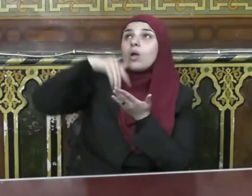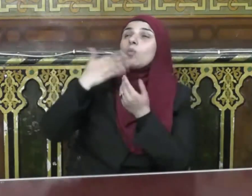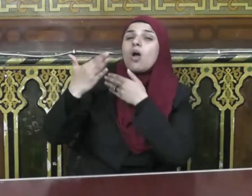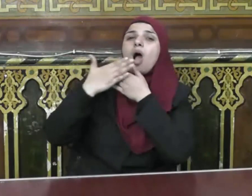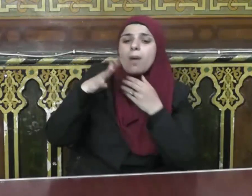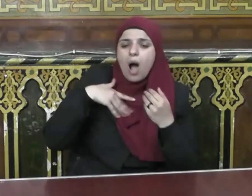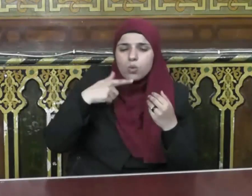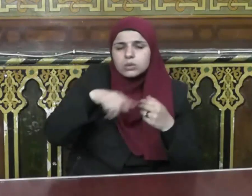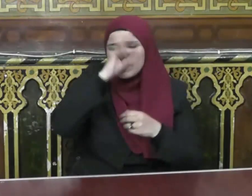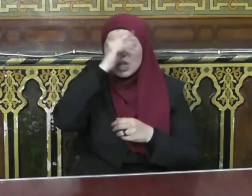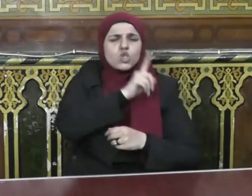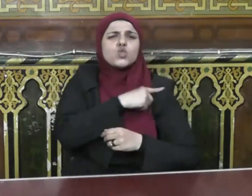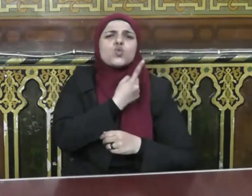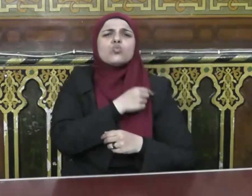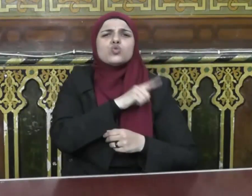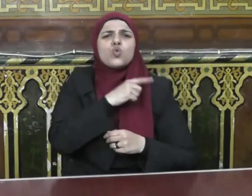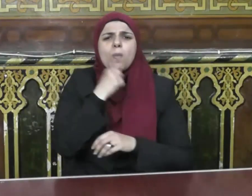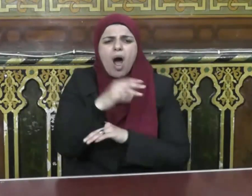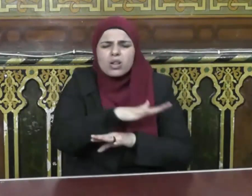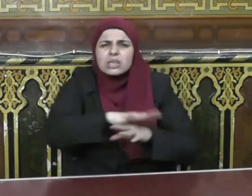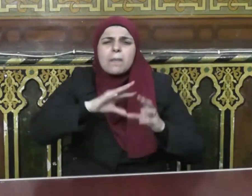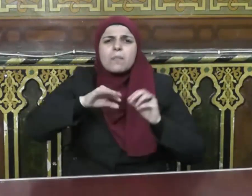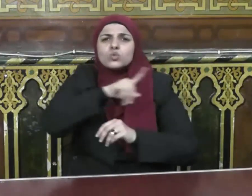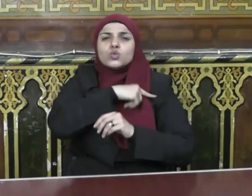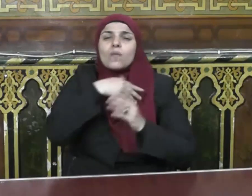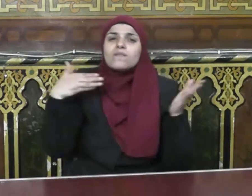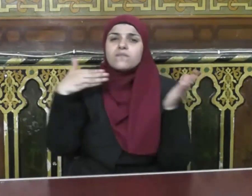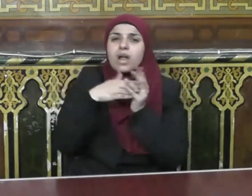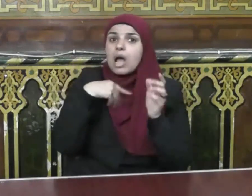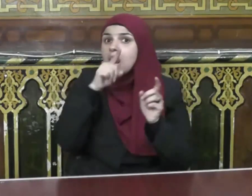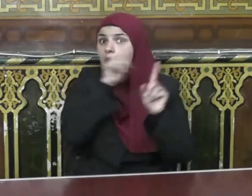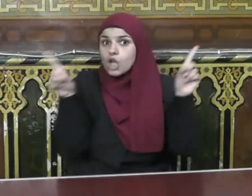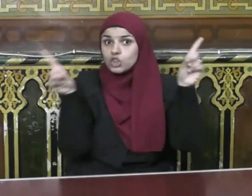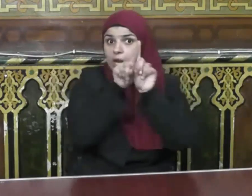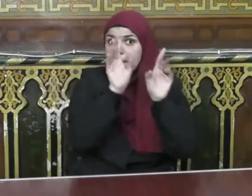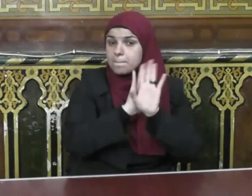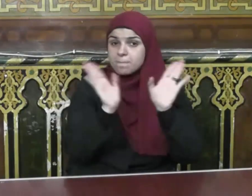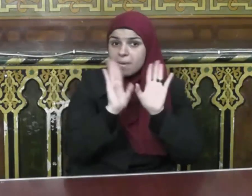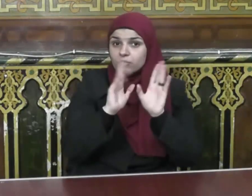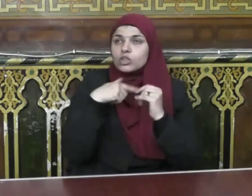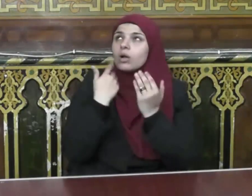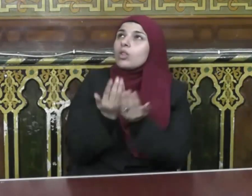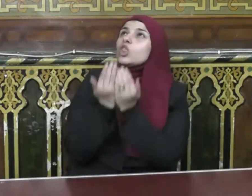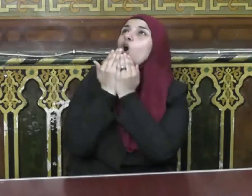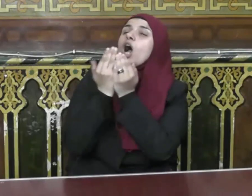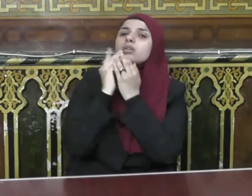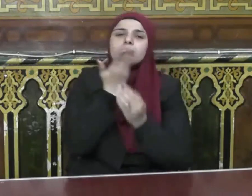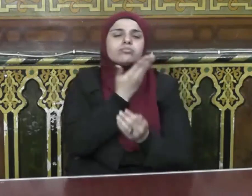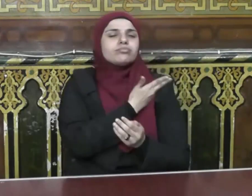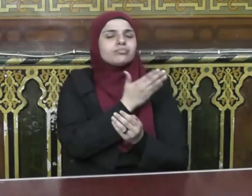الأرض خطايا ثم لقيتني لا تشرك بي شيئا لأتيتك بقرابها